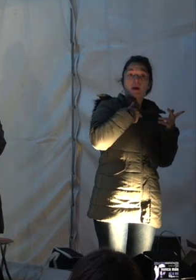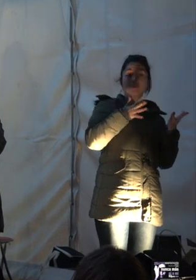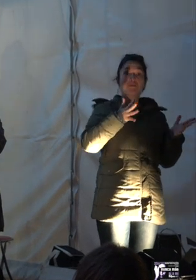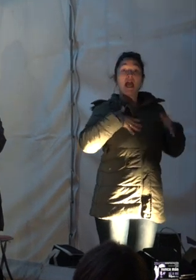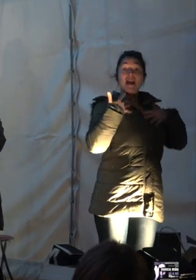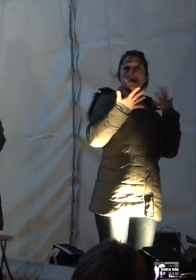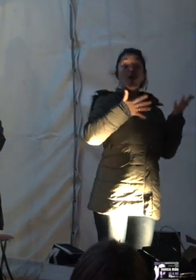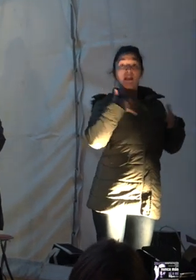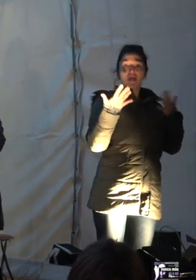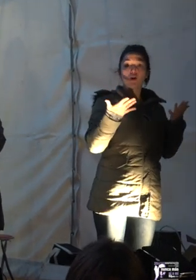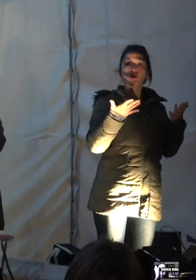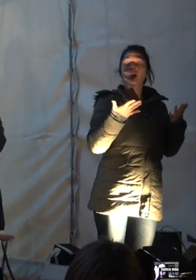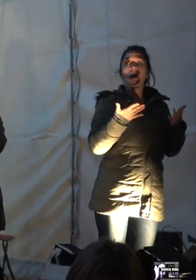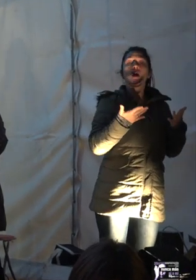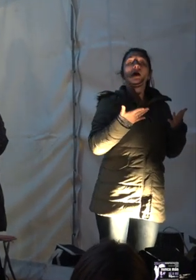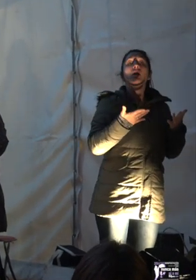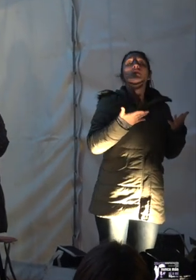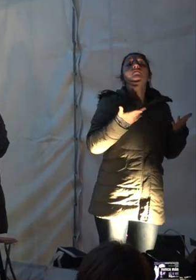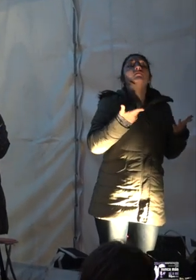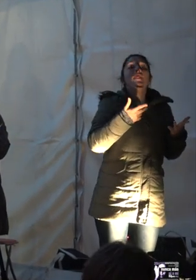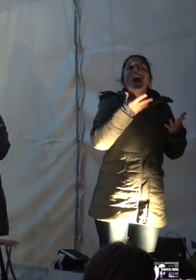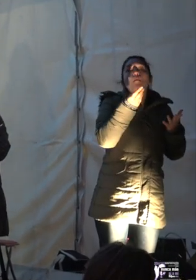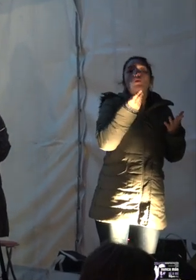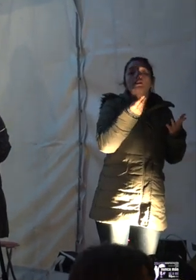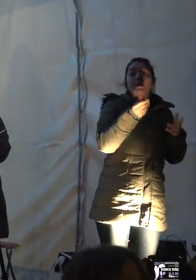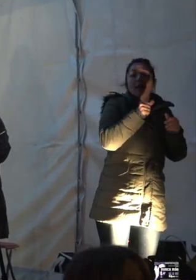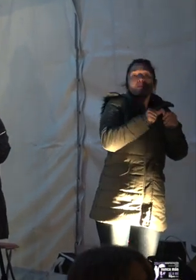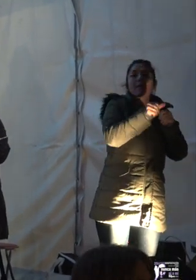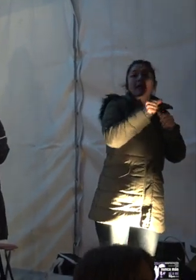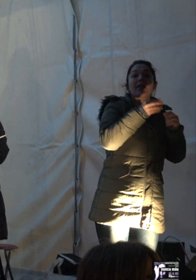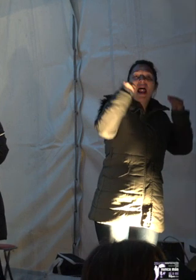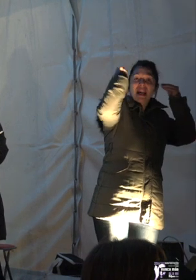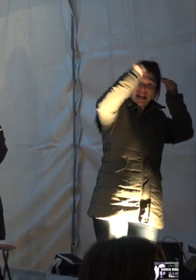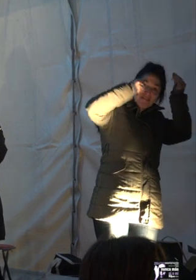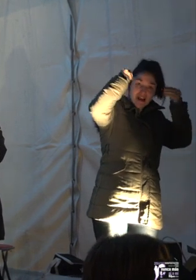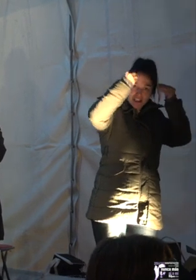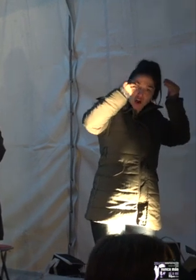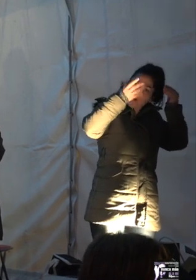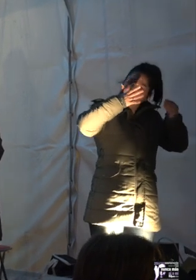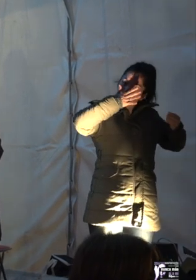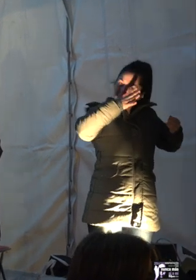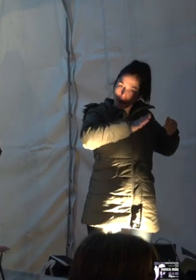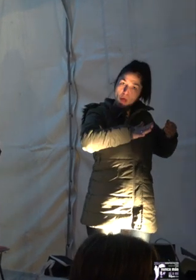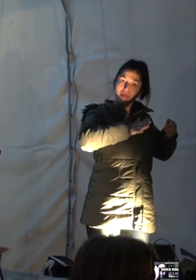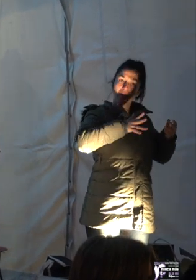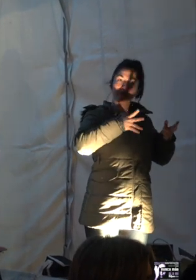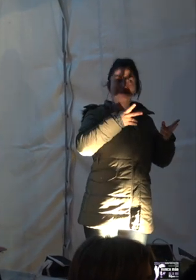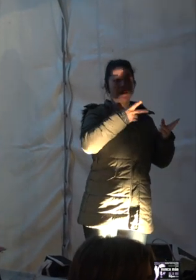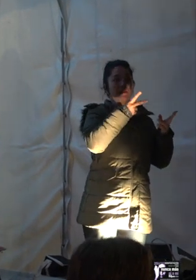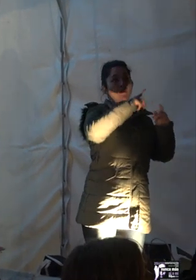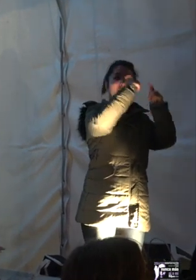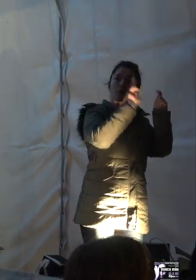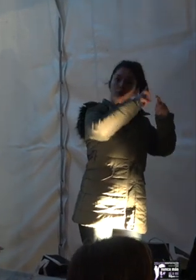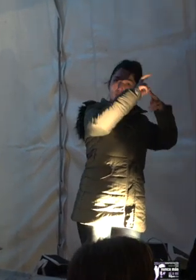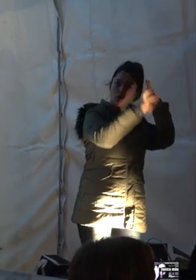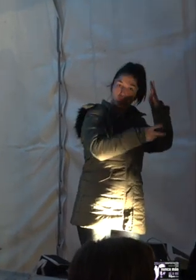de las que hemos seleccionado, entre otras muchas, a partir de nuestra reflexión y denuncia de las múltiples formas de la violencia de